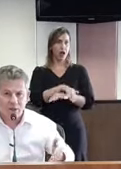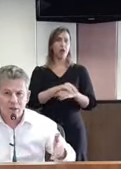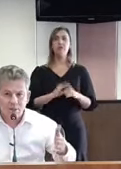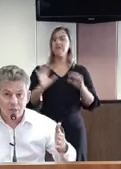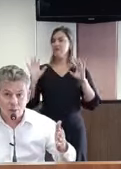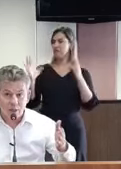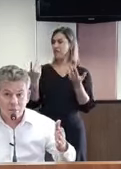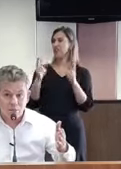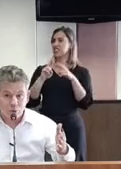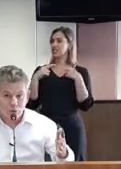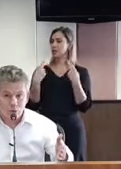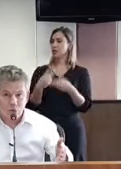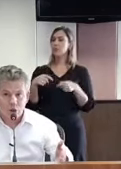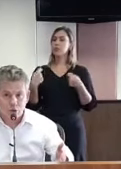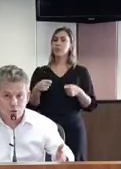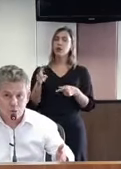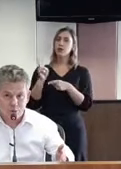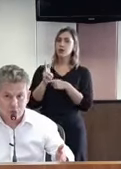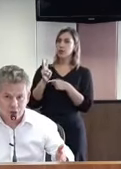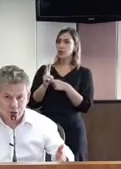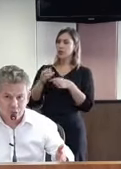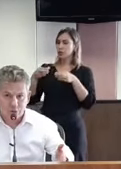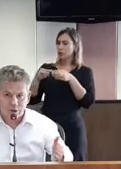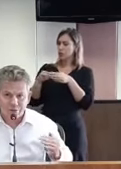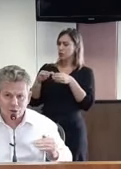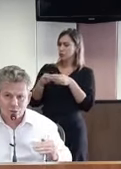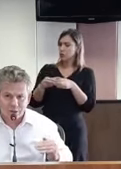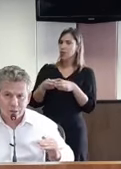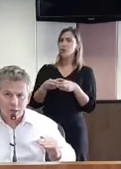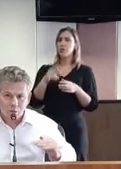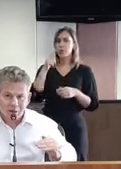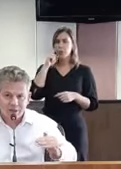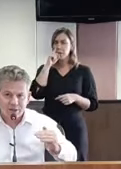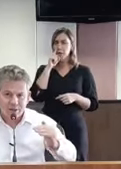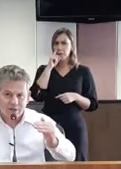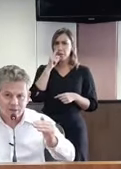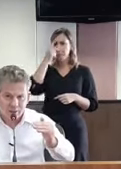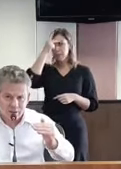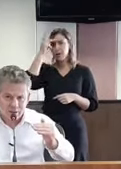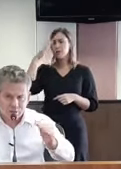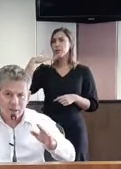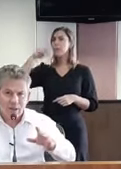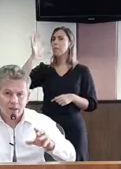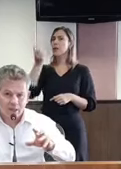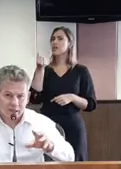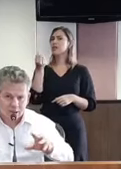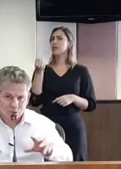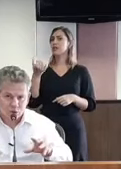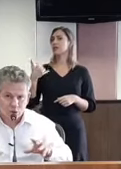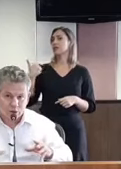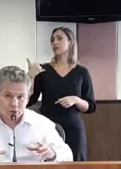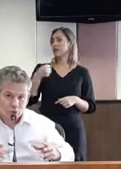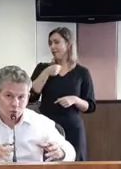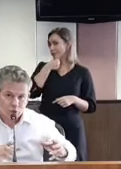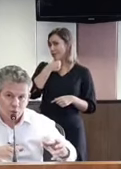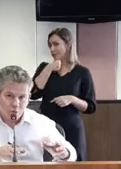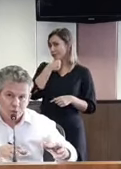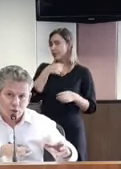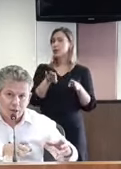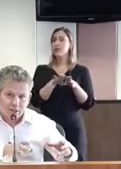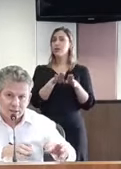desnecessariamente, temos que cuidar muito do nosso grupo de risco, que são as pessoas com mais de 60 anos, e aquelas pessoas